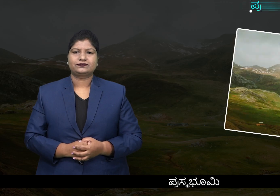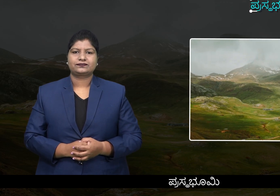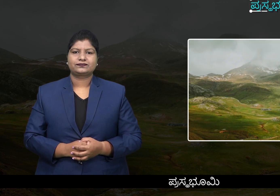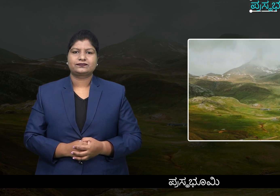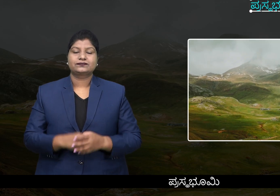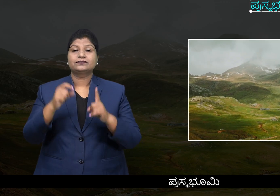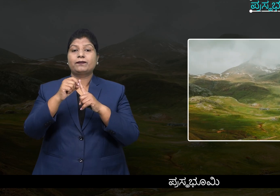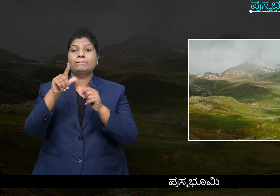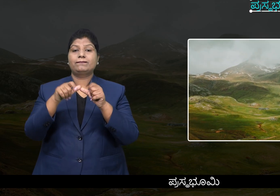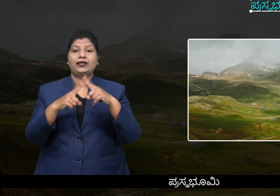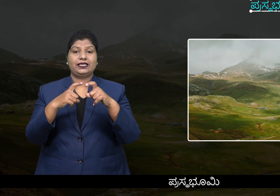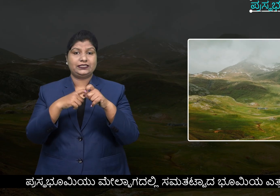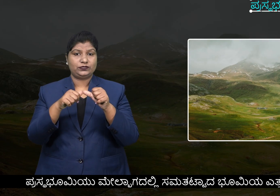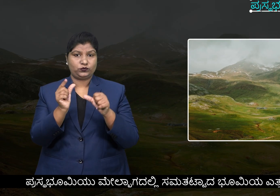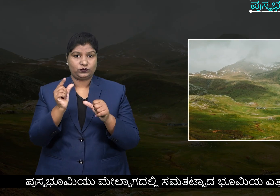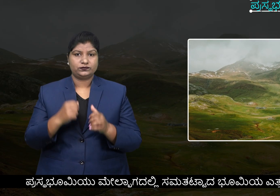ಪ್ರಸ್ಥಭೂಮಿ.